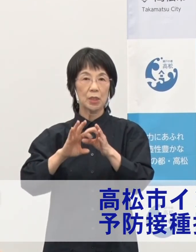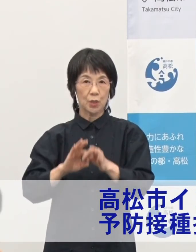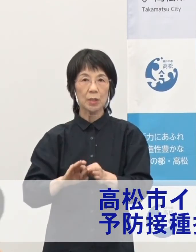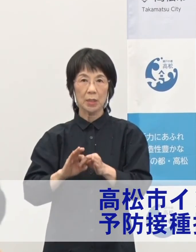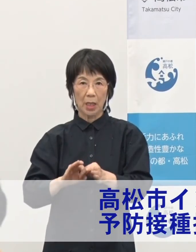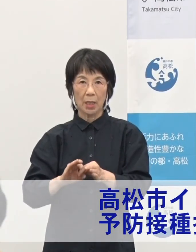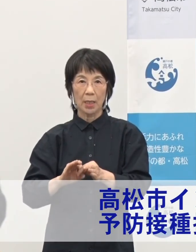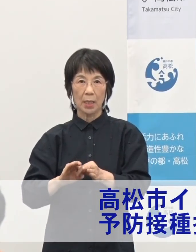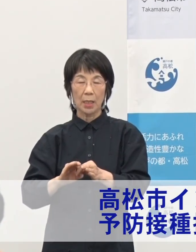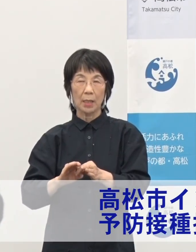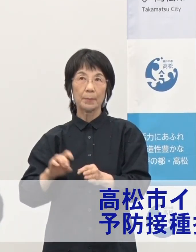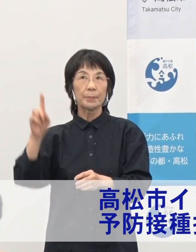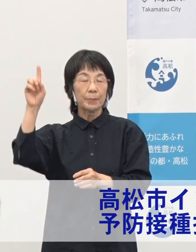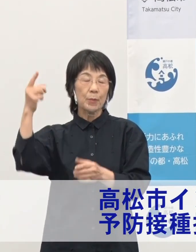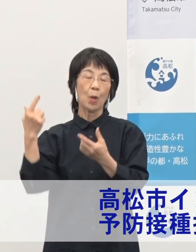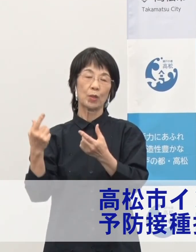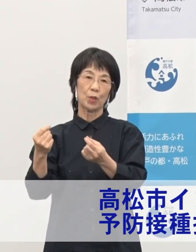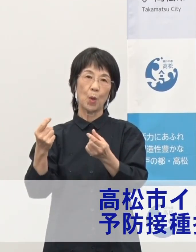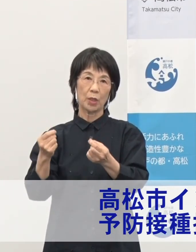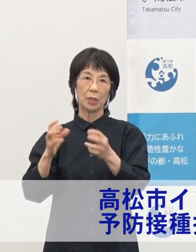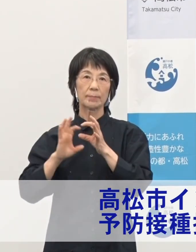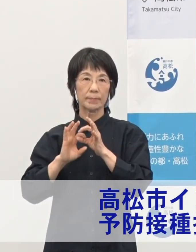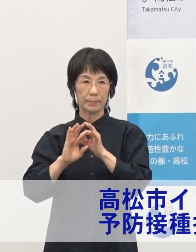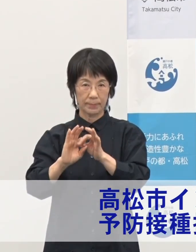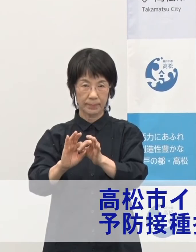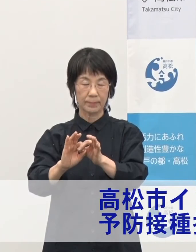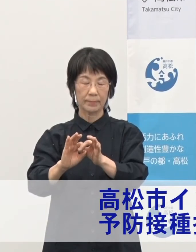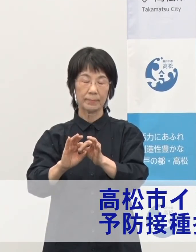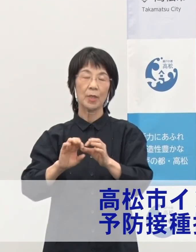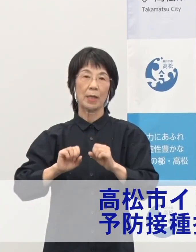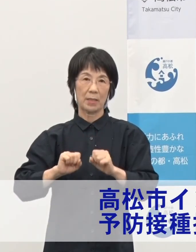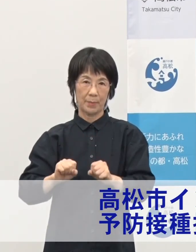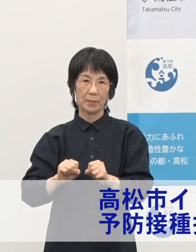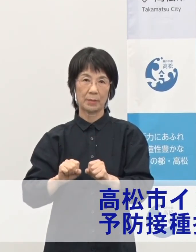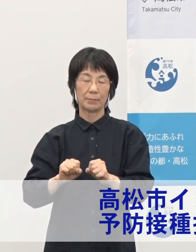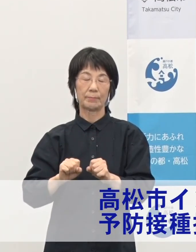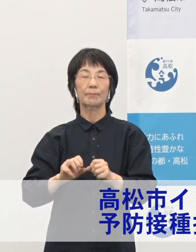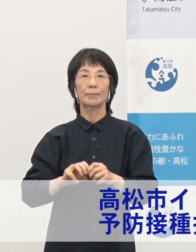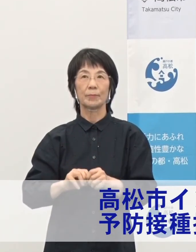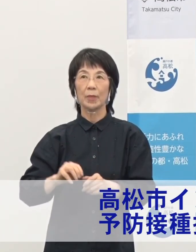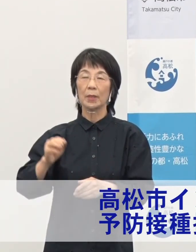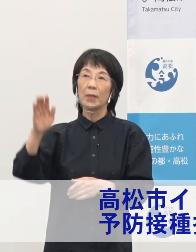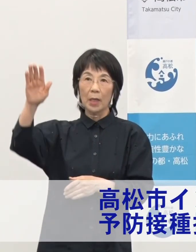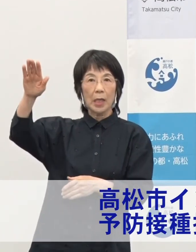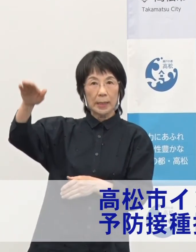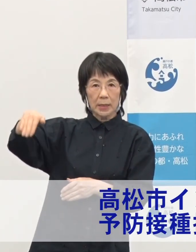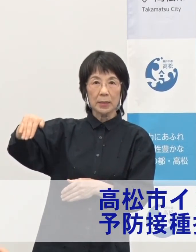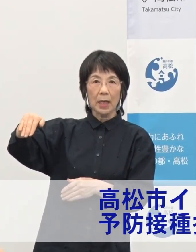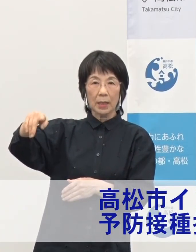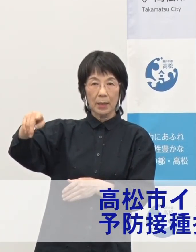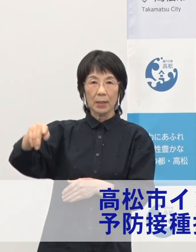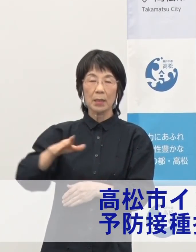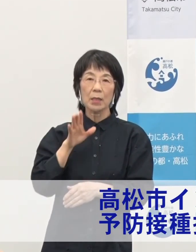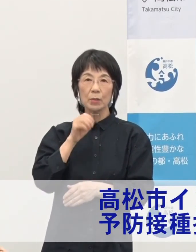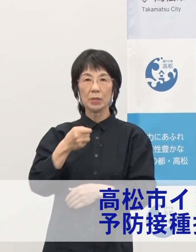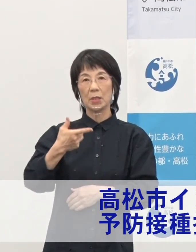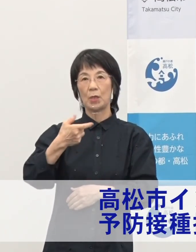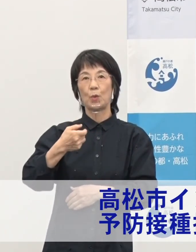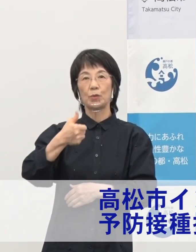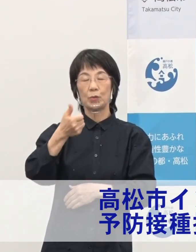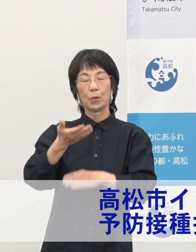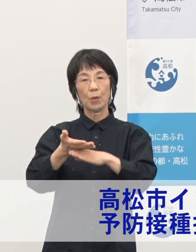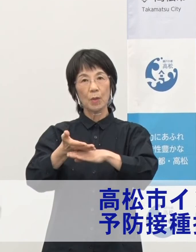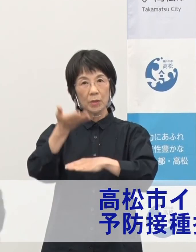ましては上段の表のとおり引き続き実施をいたしますが新たに下段の表にあります65歳以上の